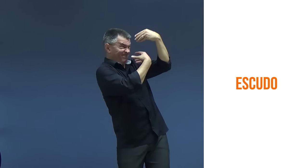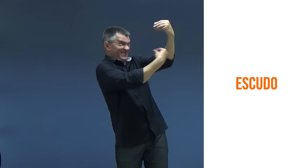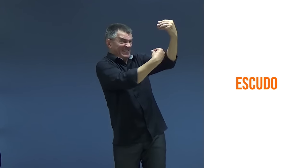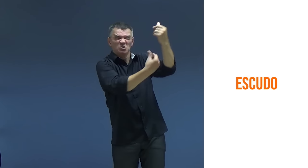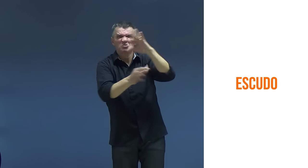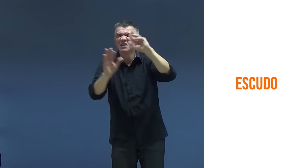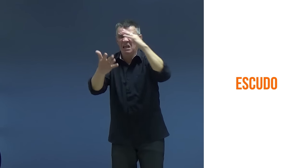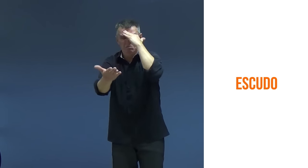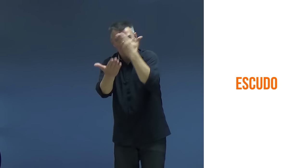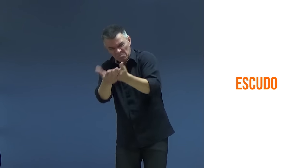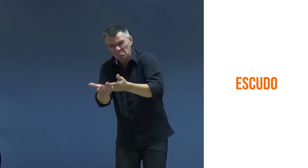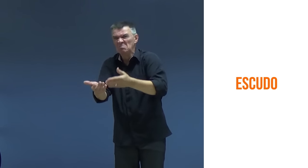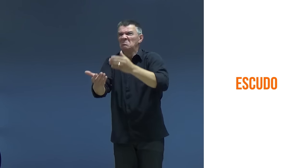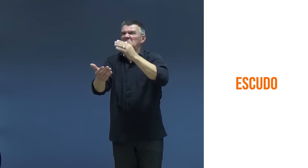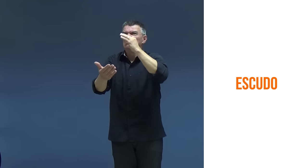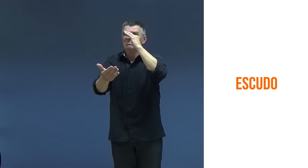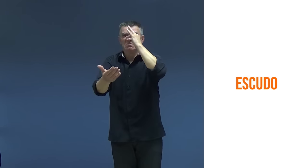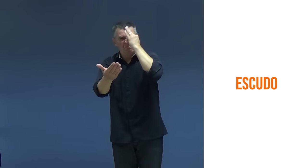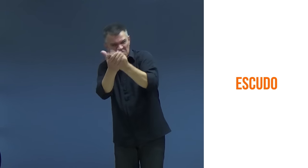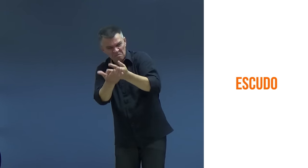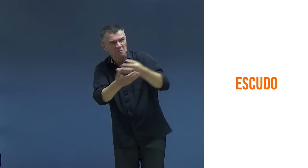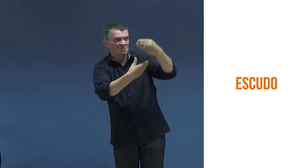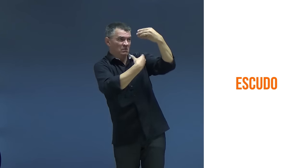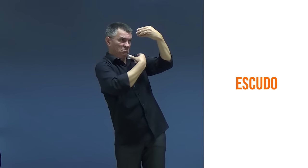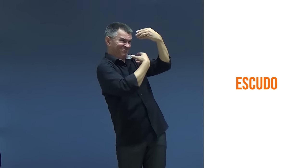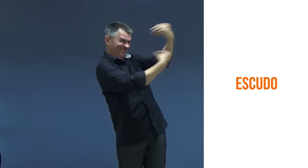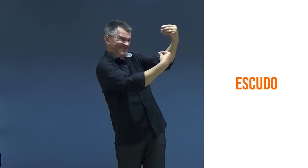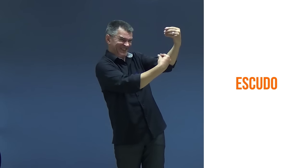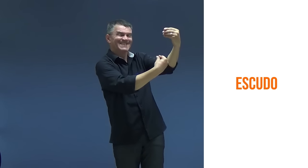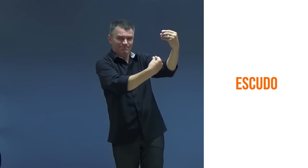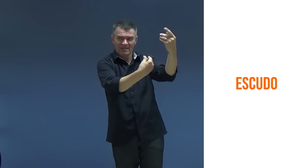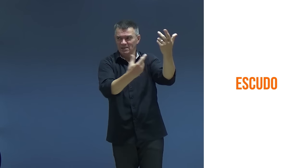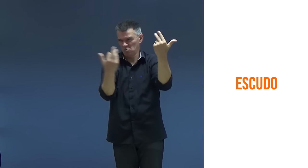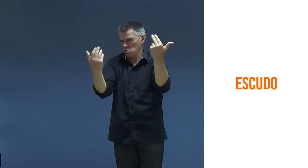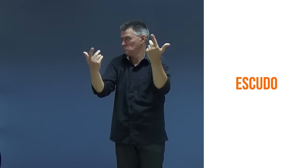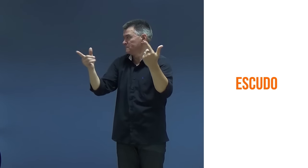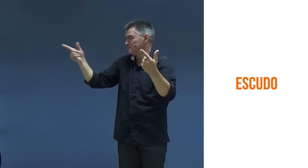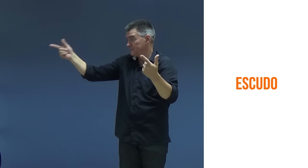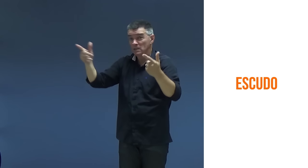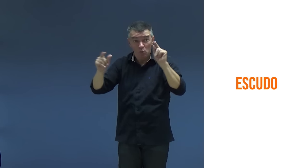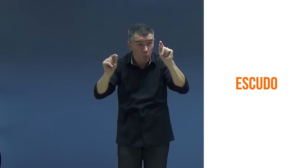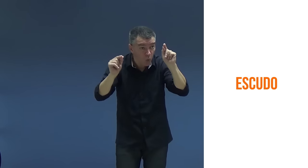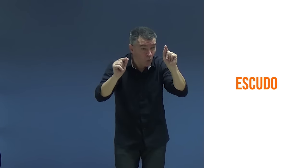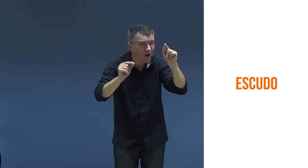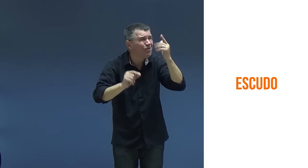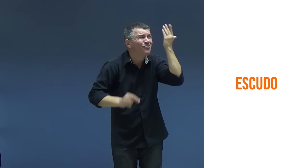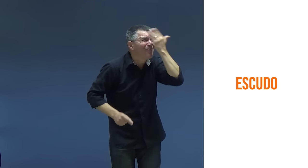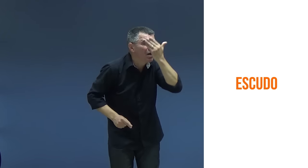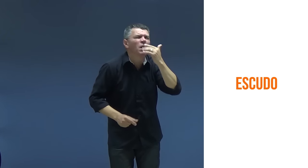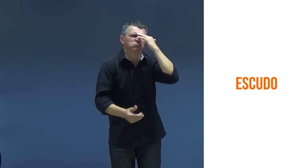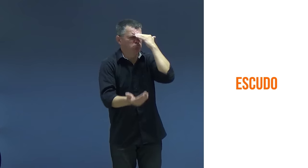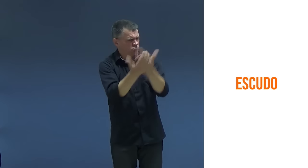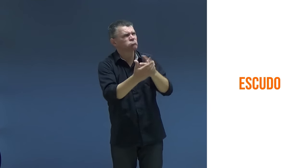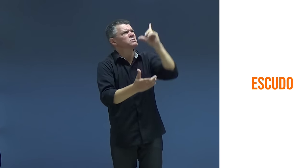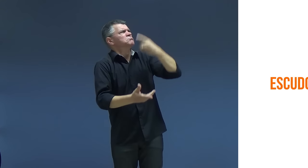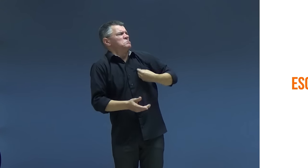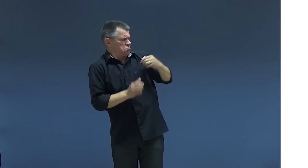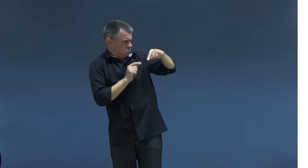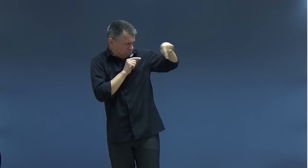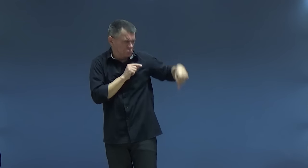Né? Então você tem que ter a fé em Deus. Usar esse escudo da fé. Coisas que você não vê,